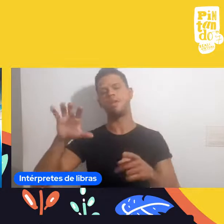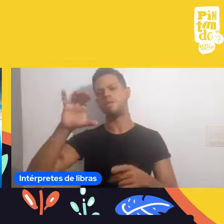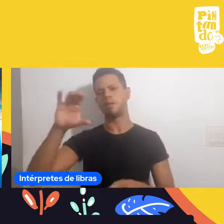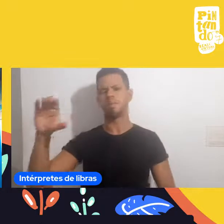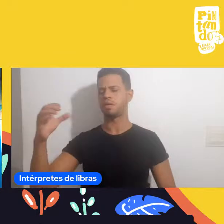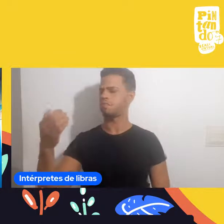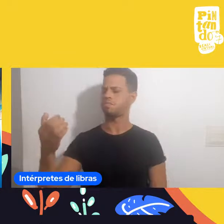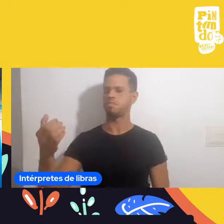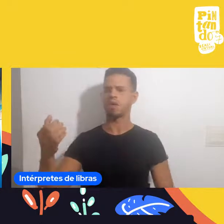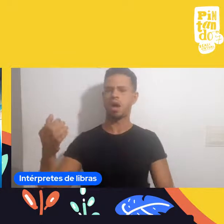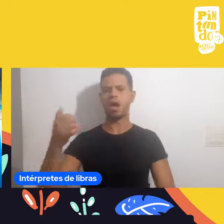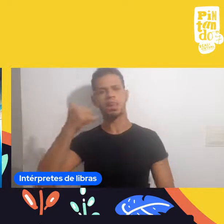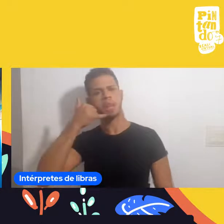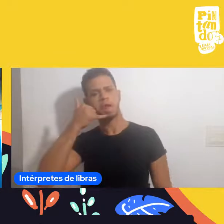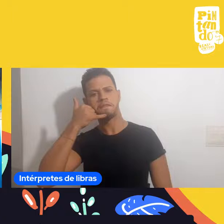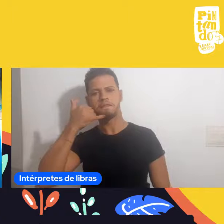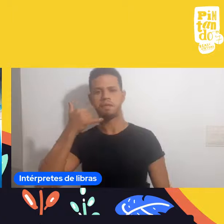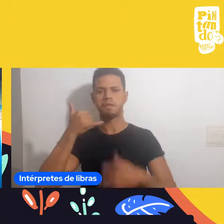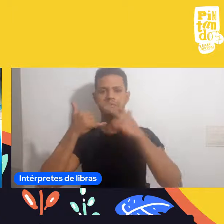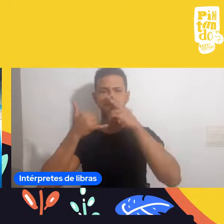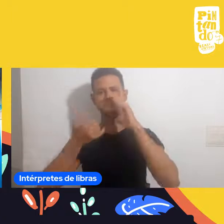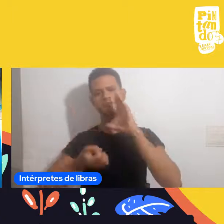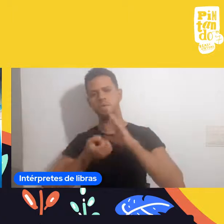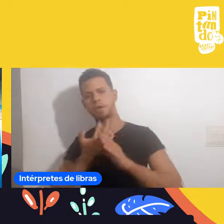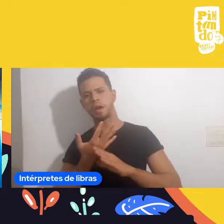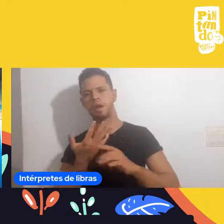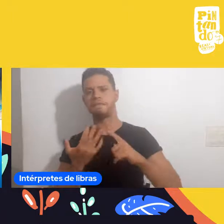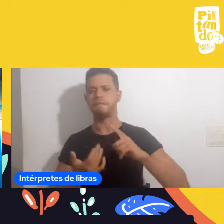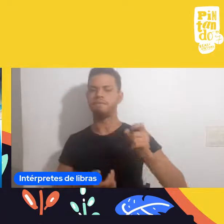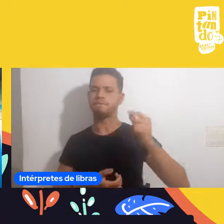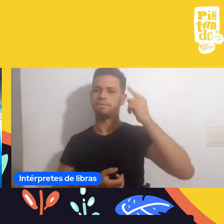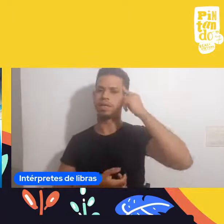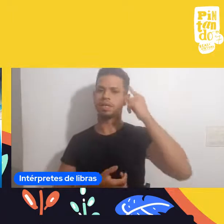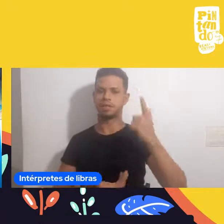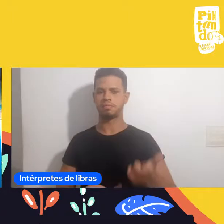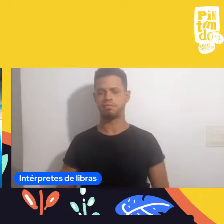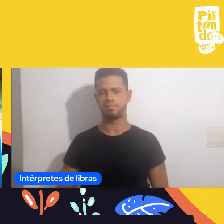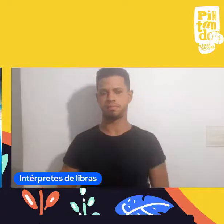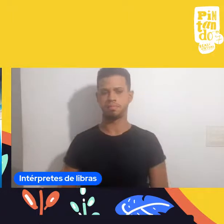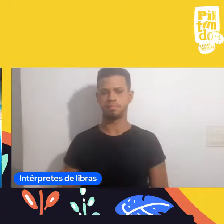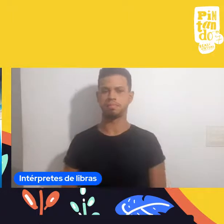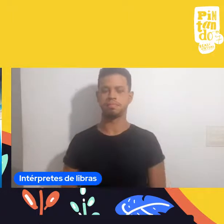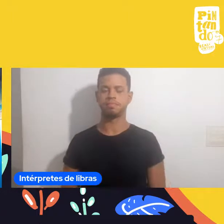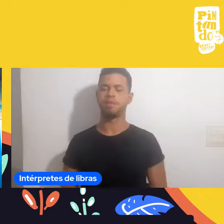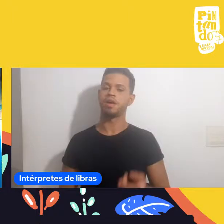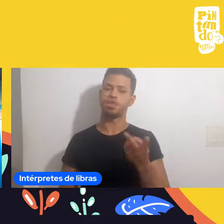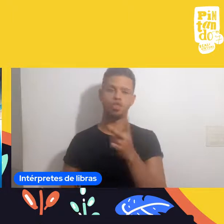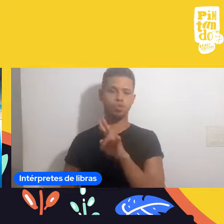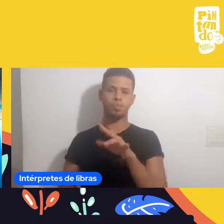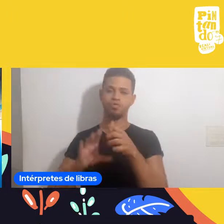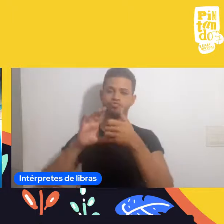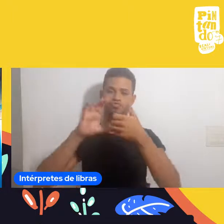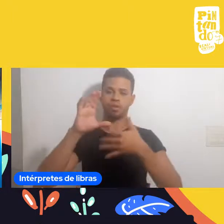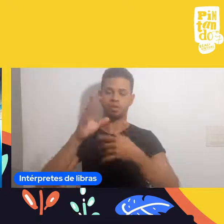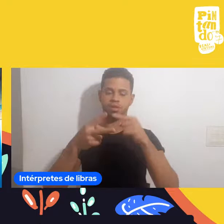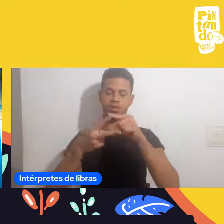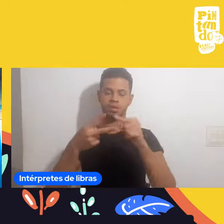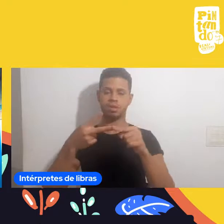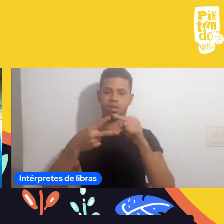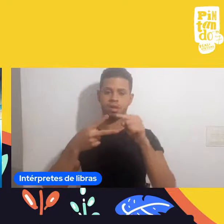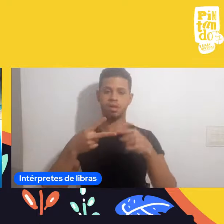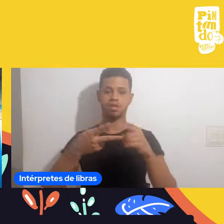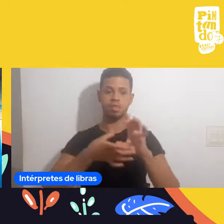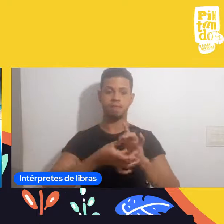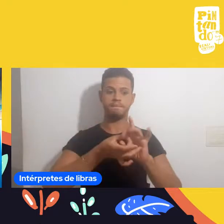um telefone, vou criar, vou inventar. Né? Então, a gente está falando de duas coisas. Quando a gente dá espaço para o brincar